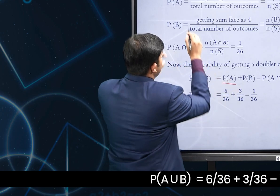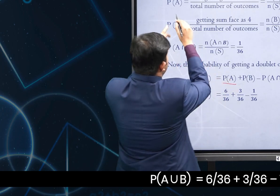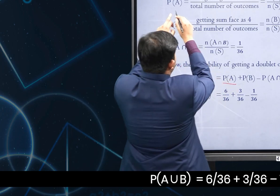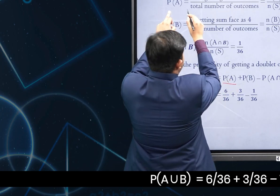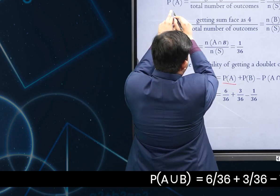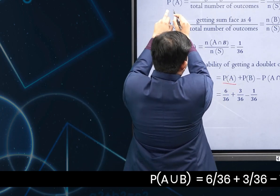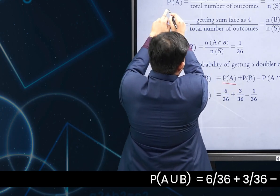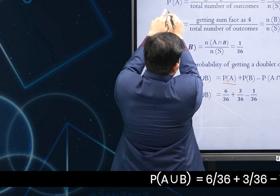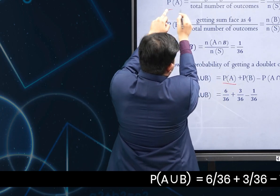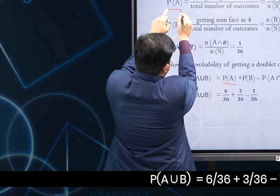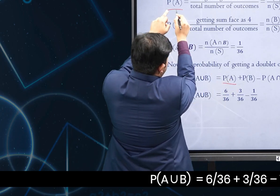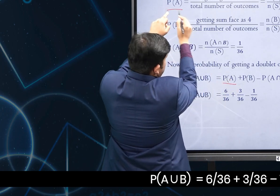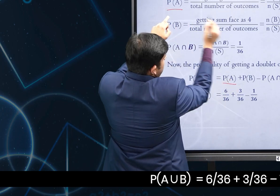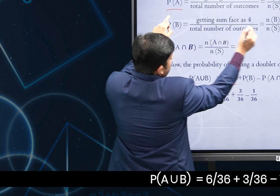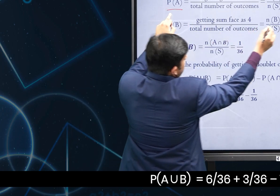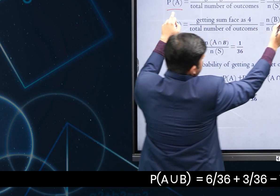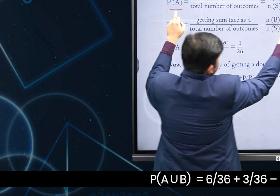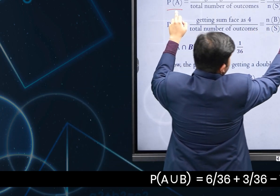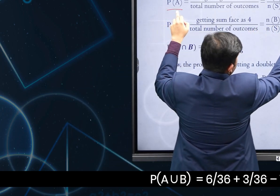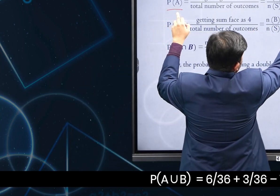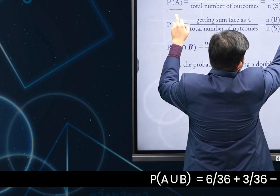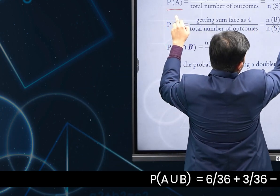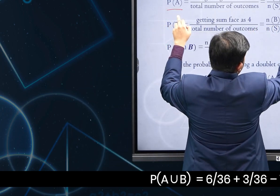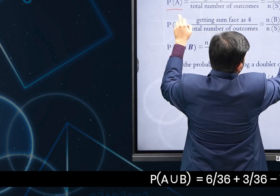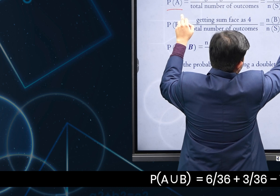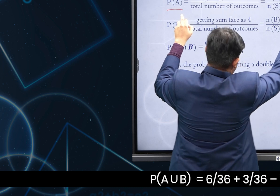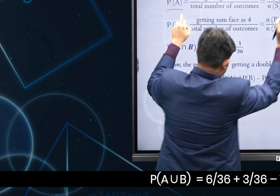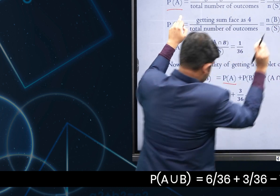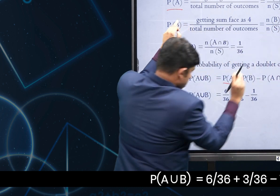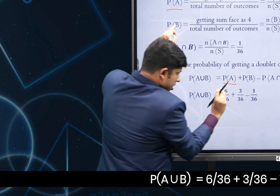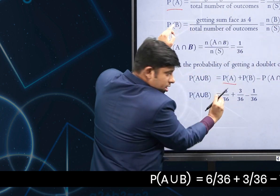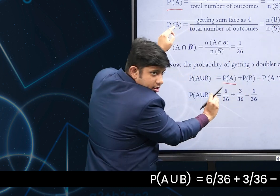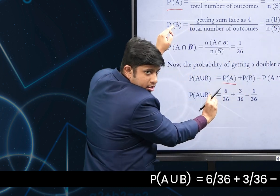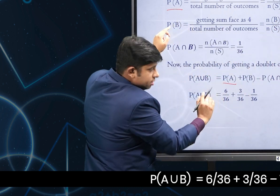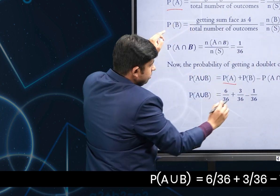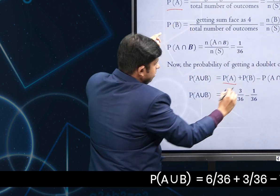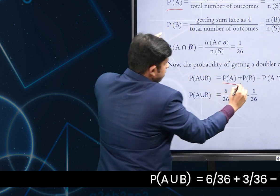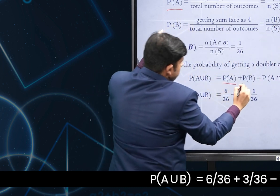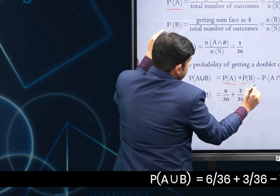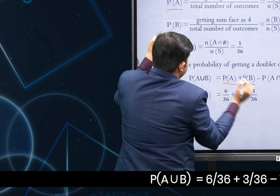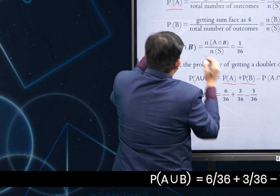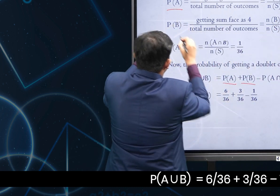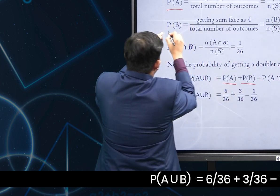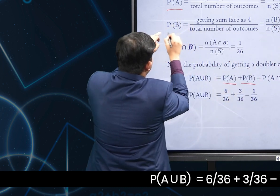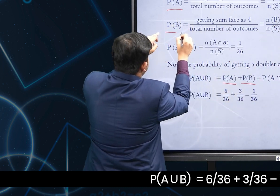சேர்ப்பு பி ஈடு 6 கீழ்கோடு 36 கூட்டல் 3